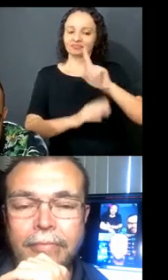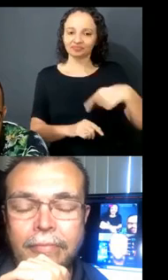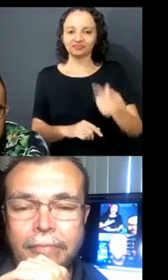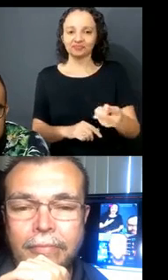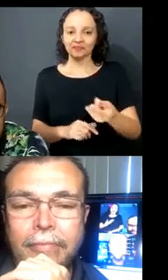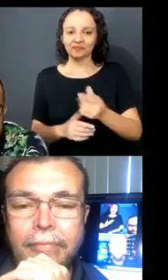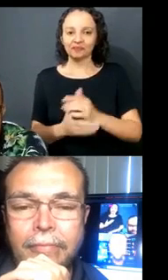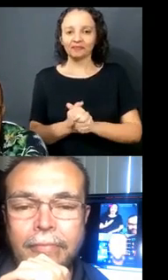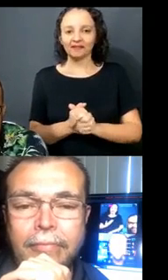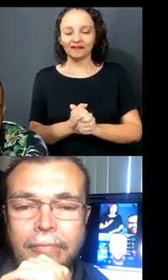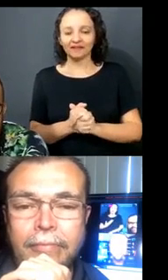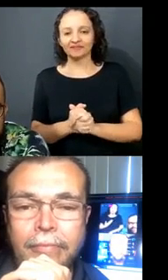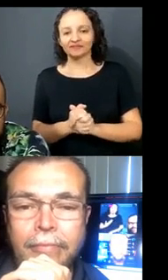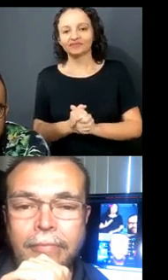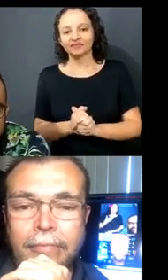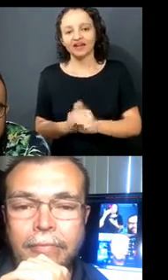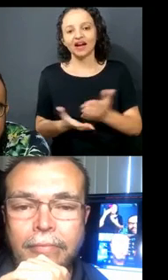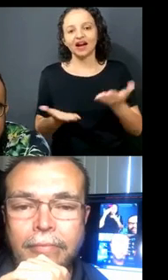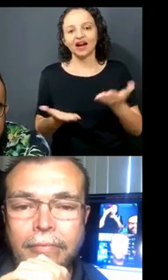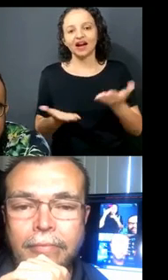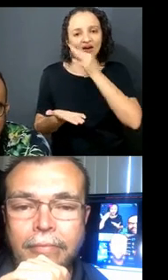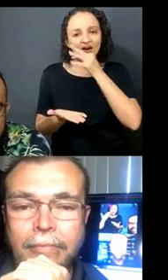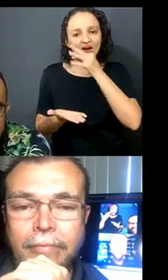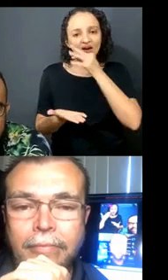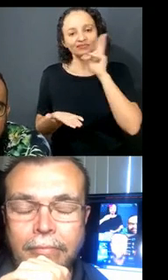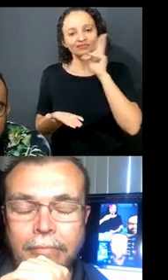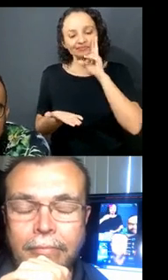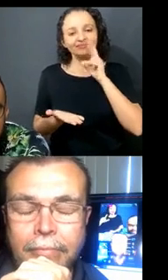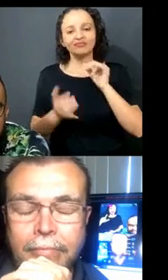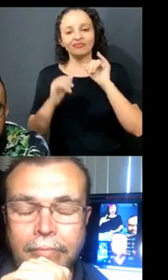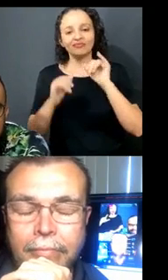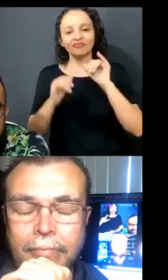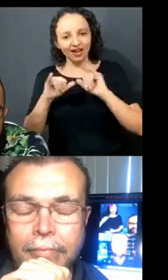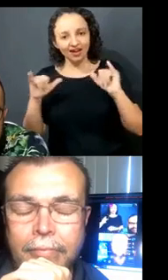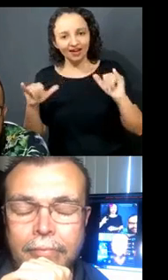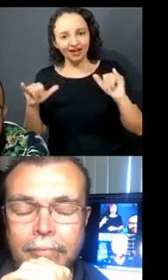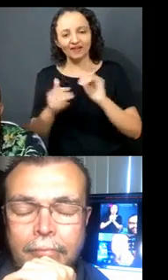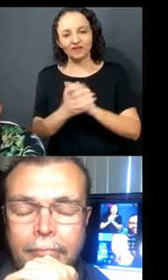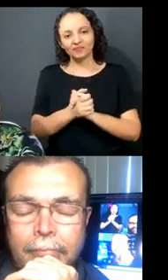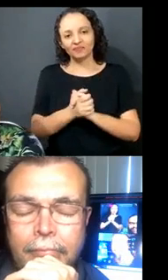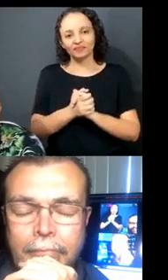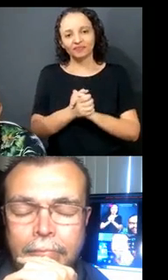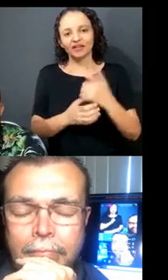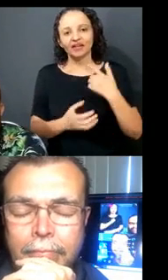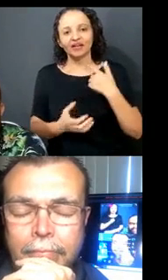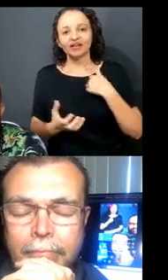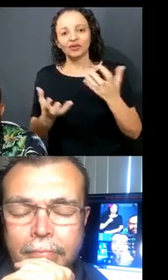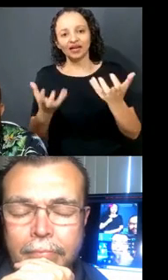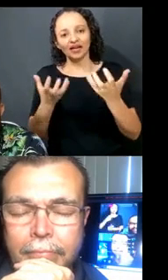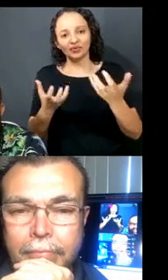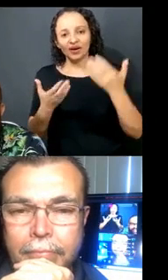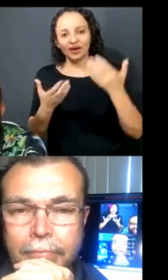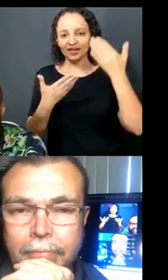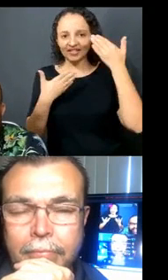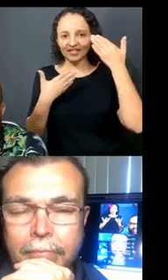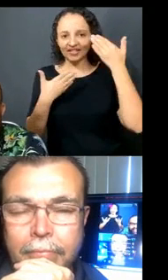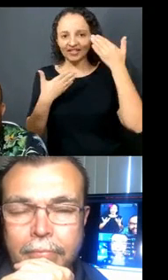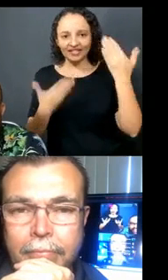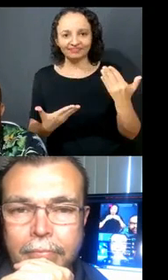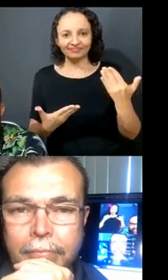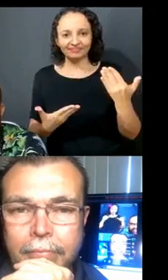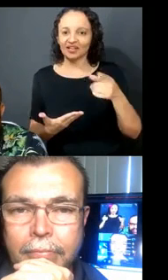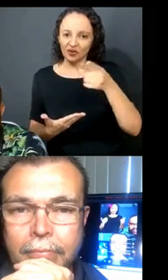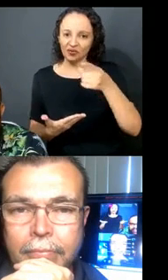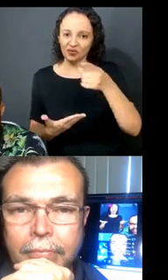para a gente realmente encerrar. Deixa as últimas palavras para a Rosane e depois o pastor faz uma oração. Eu quero